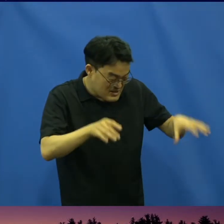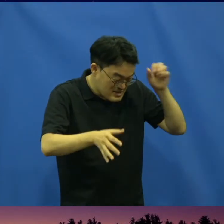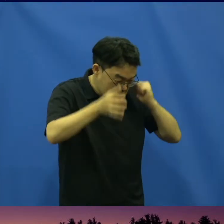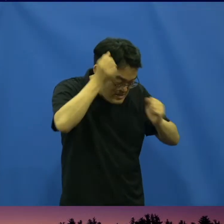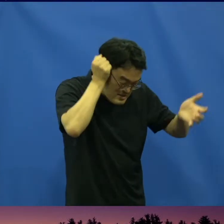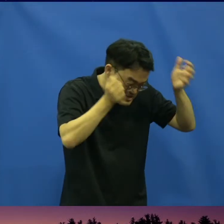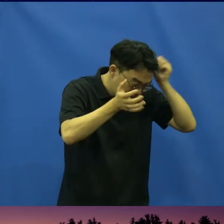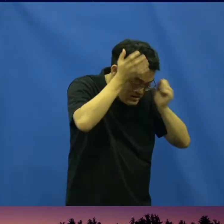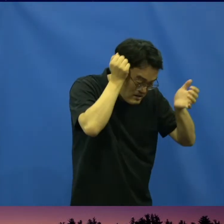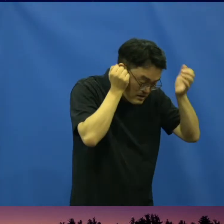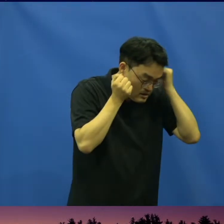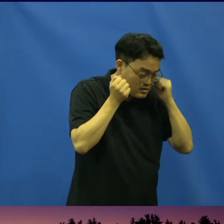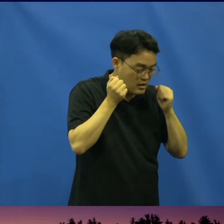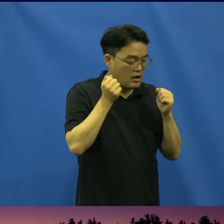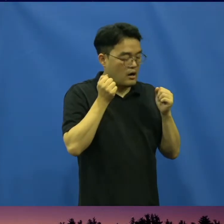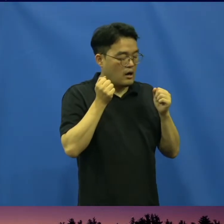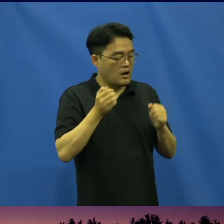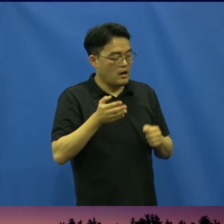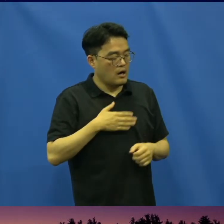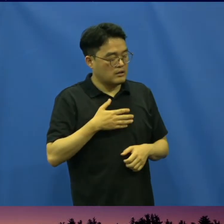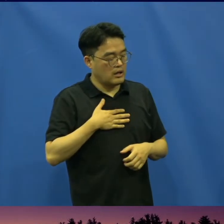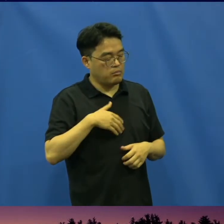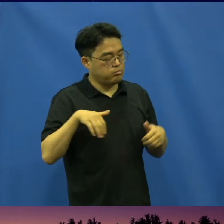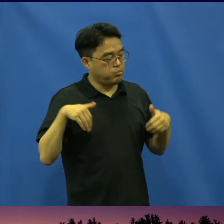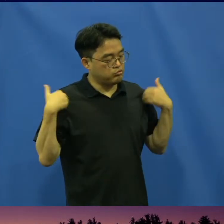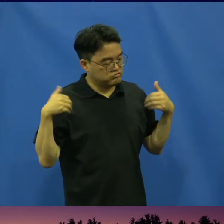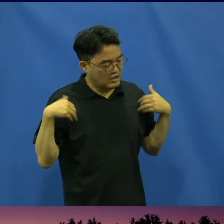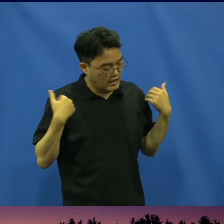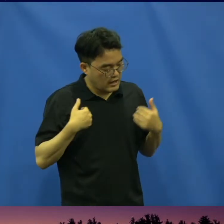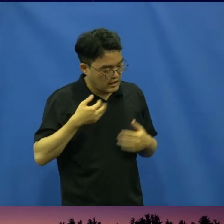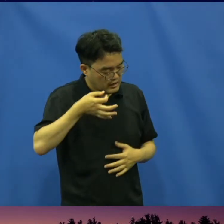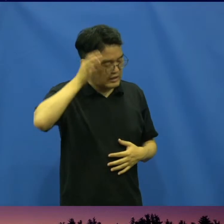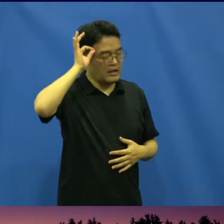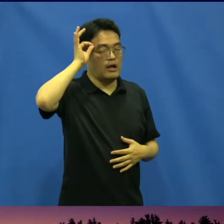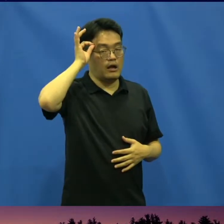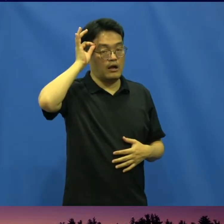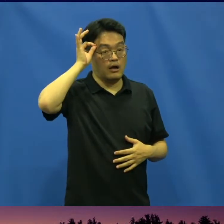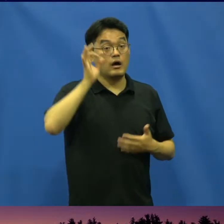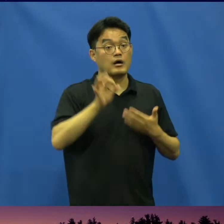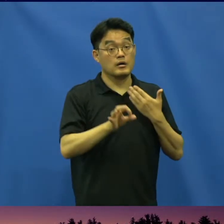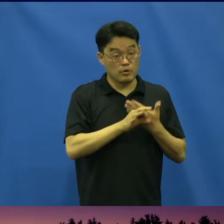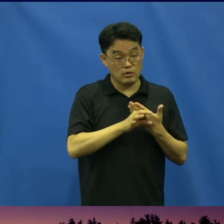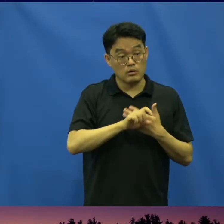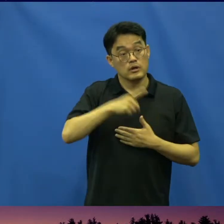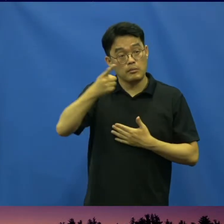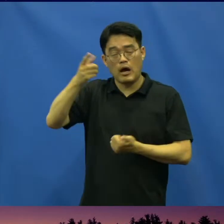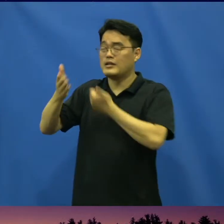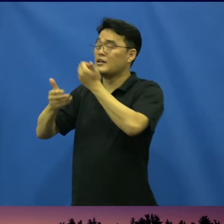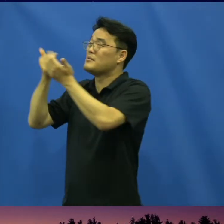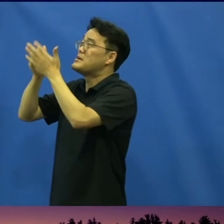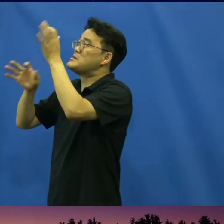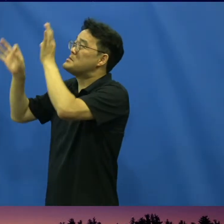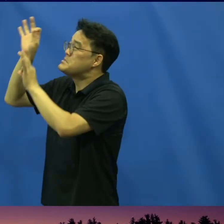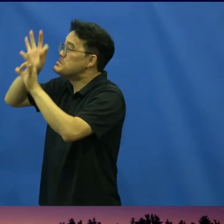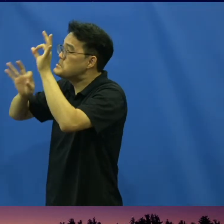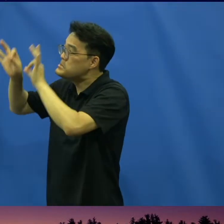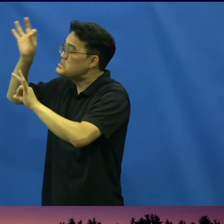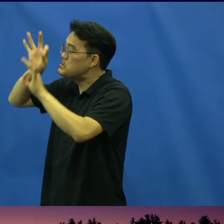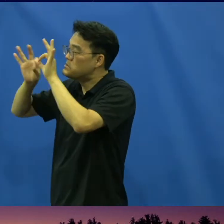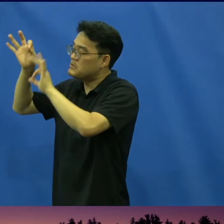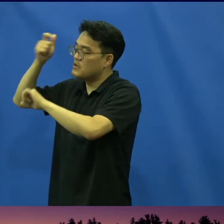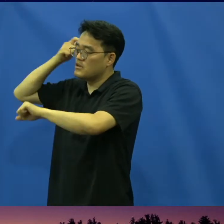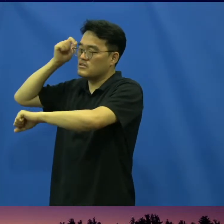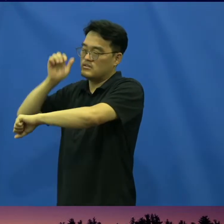근데 그렇게 공부하고 지혜를 구하지 않는 사람은 자기의 무지를 깨닫지를 못해요. 자기가 무지한지 아닌지 모르는 거예요.